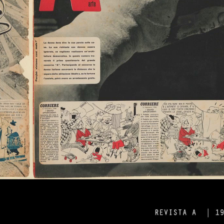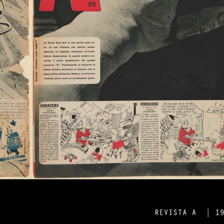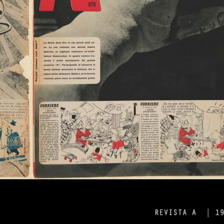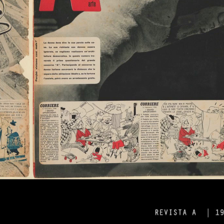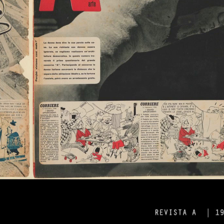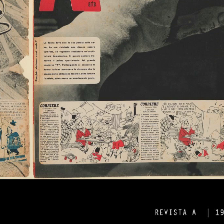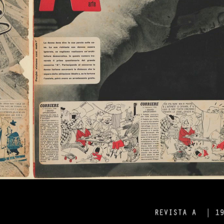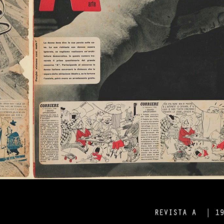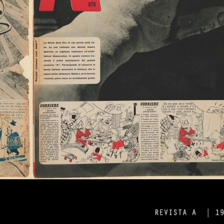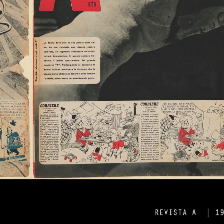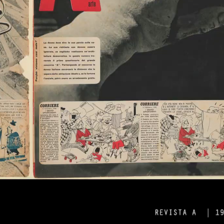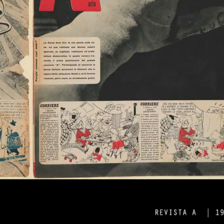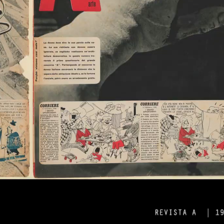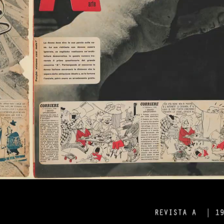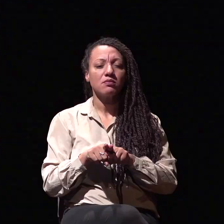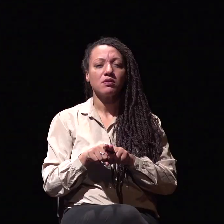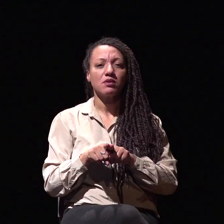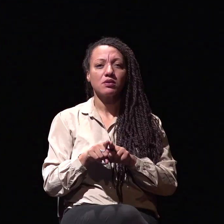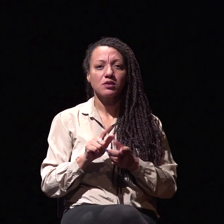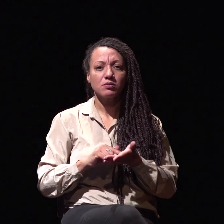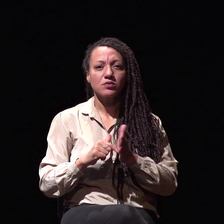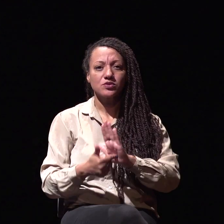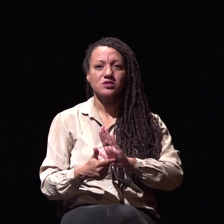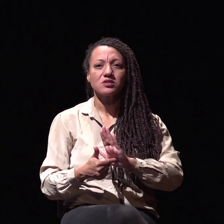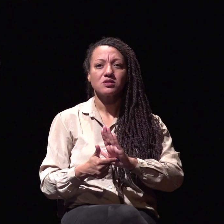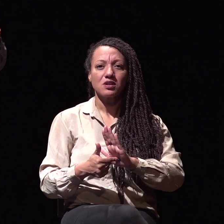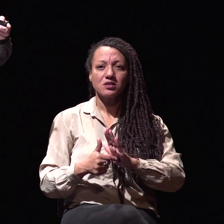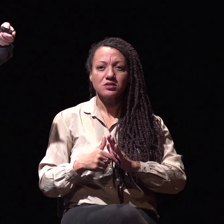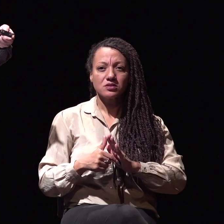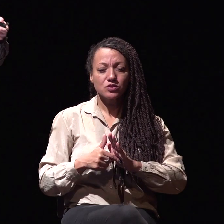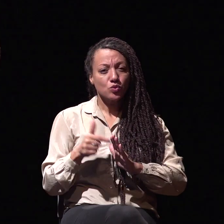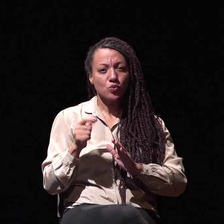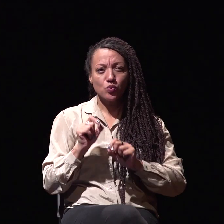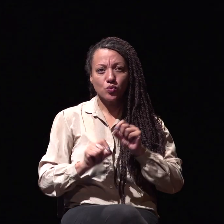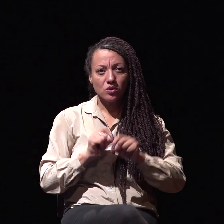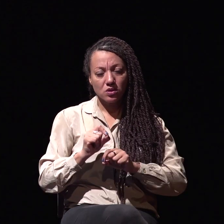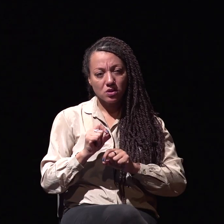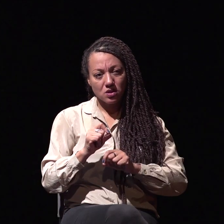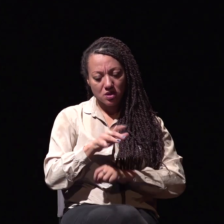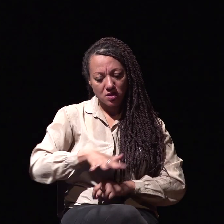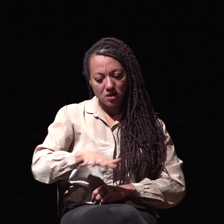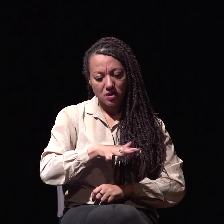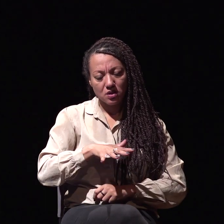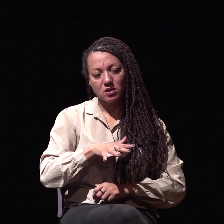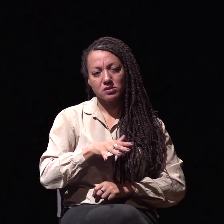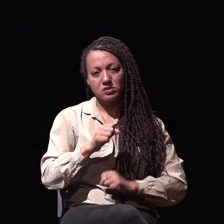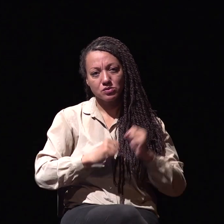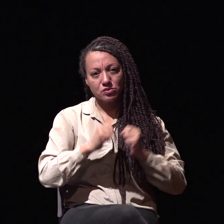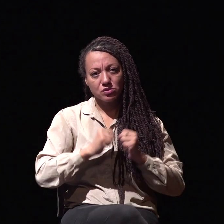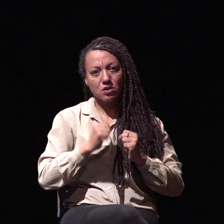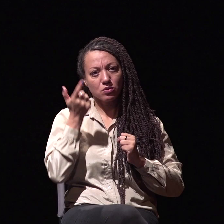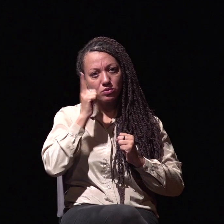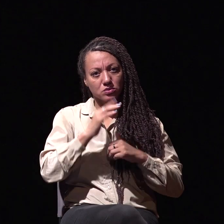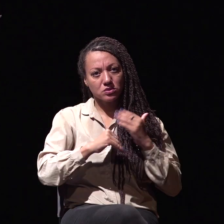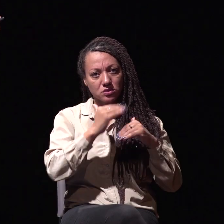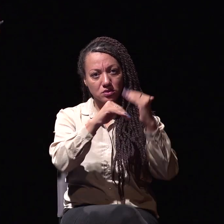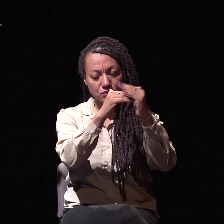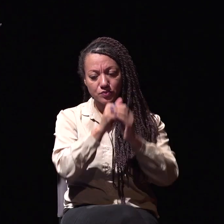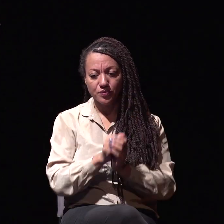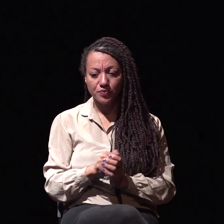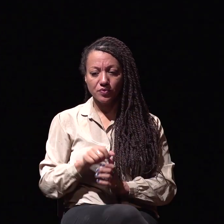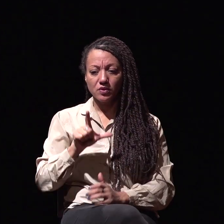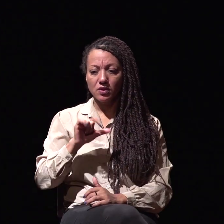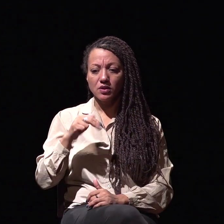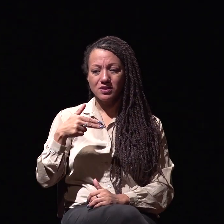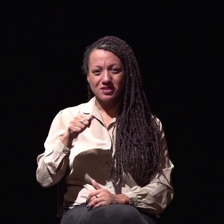mudança que democratizasse as conquistas da era industrial. Desta experiência italiana, Lina carregou valores e conceitos